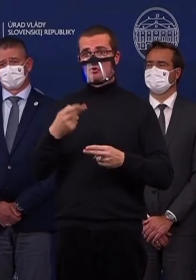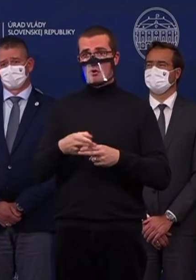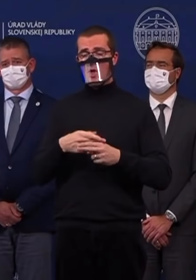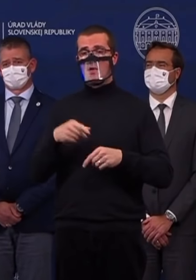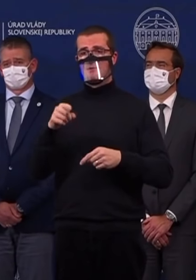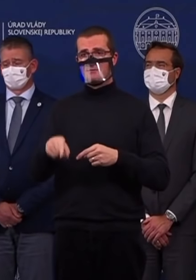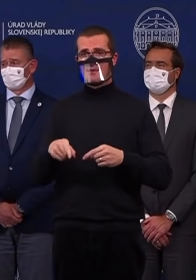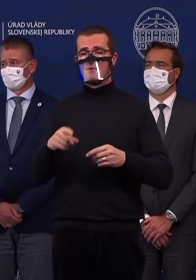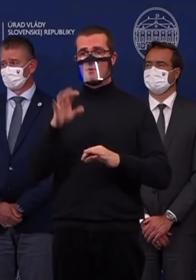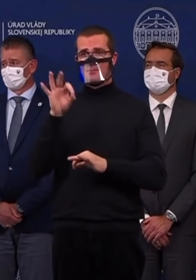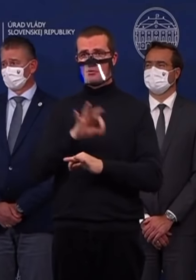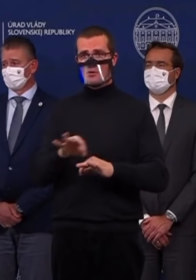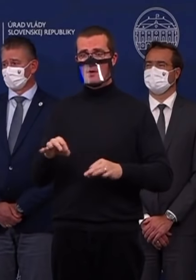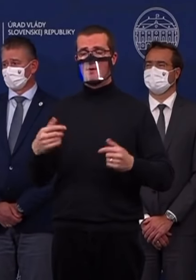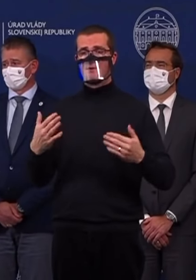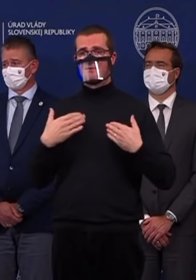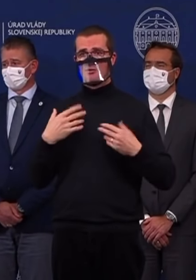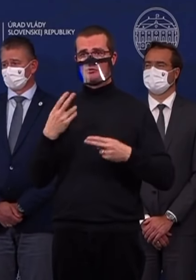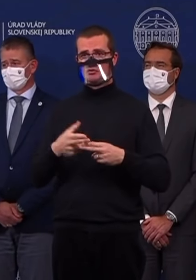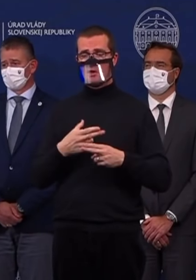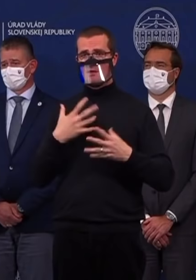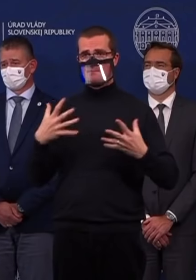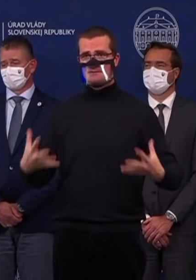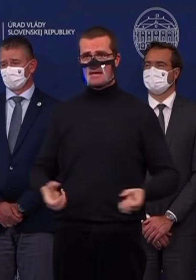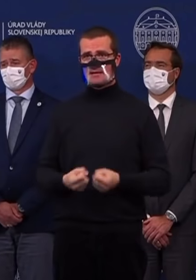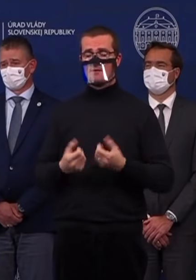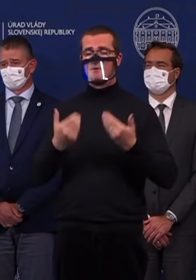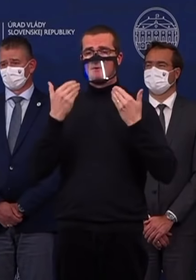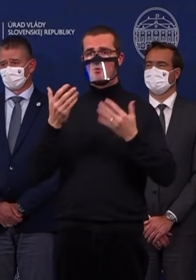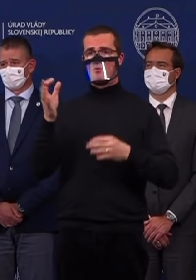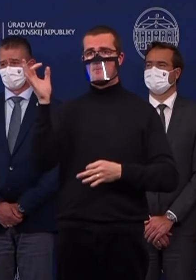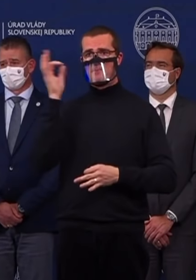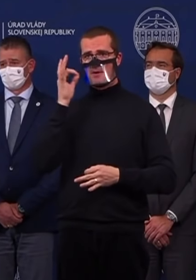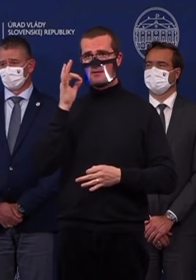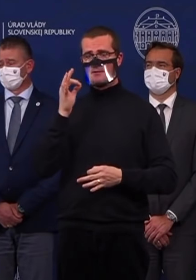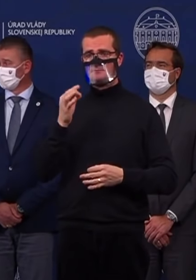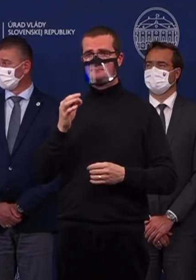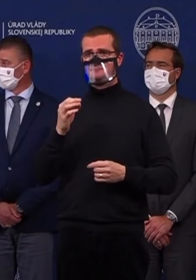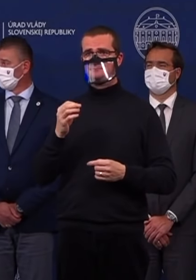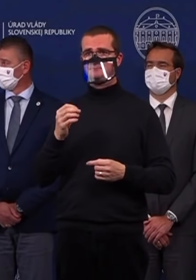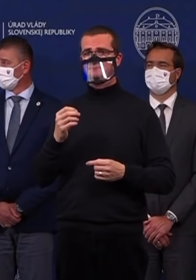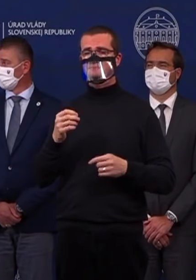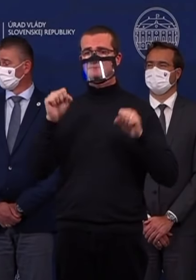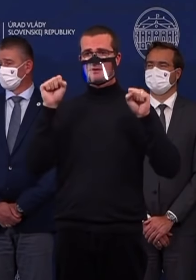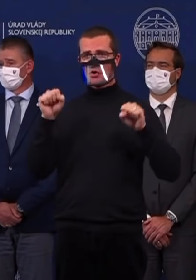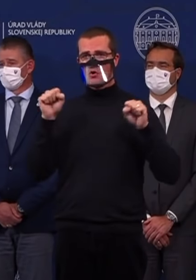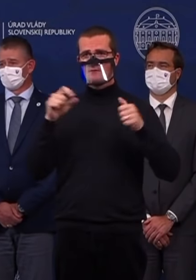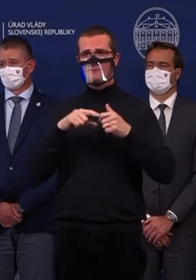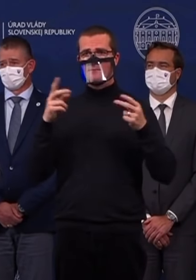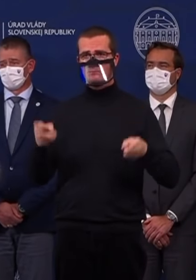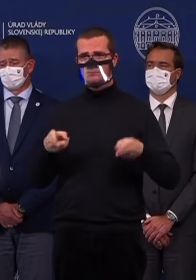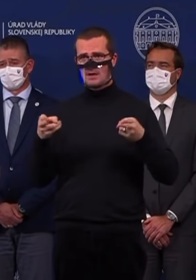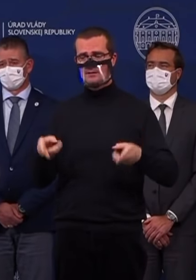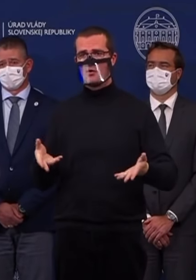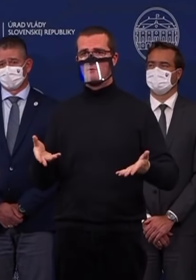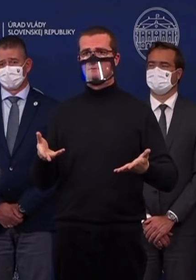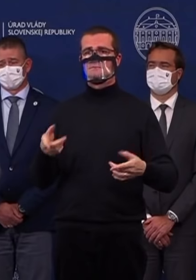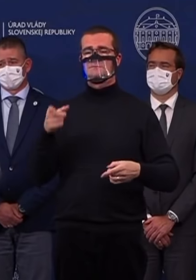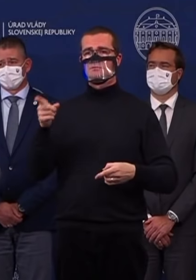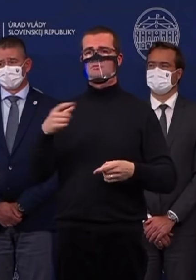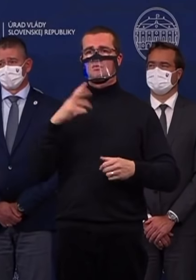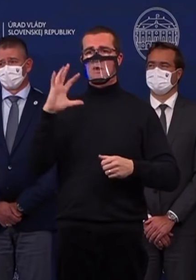operácia, ktorá náš štát má zachrániť. Takže ďakujem veľmi pekne Oravcom, Bardejovčanom, že